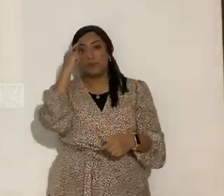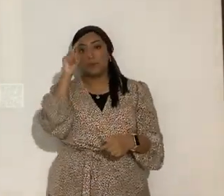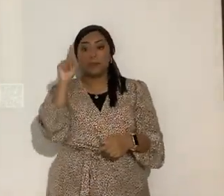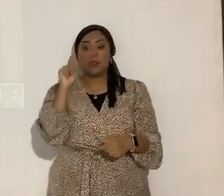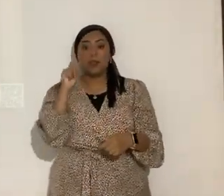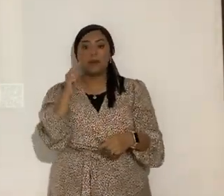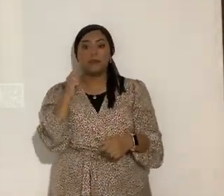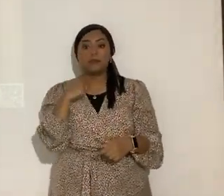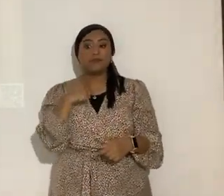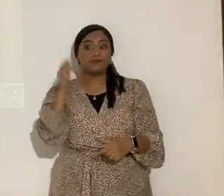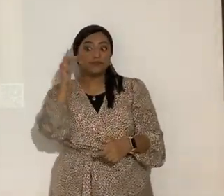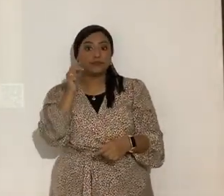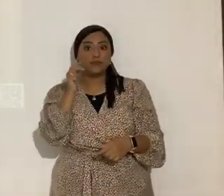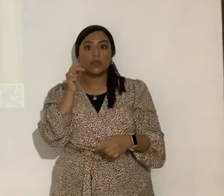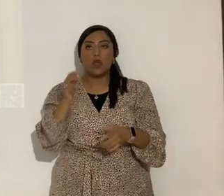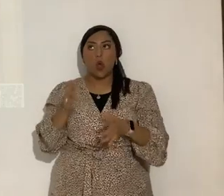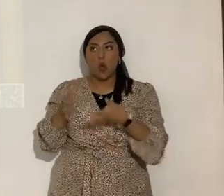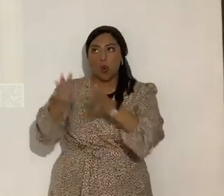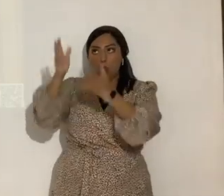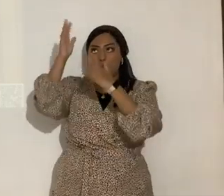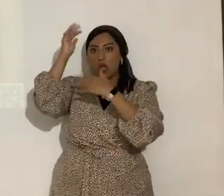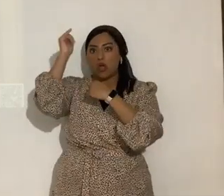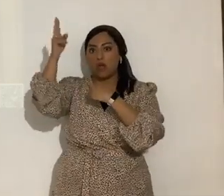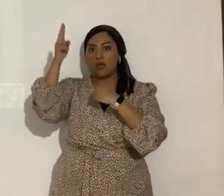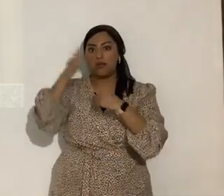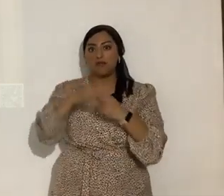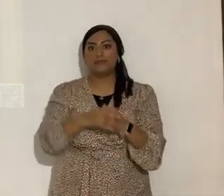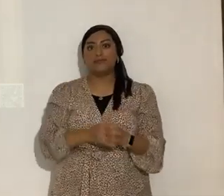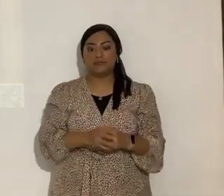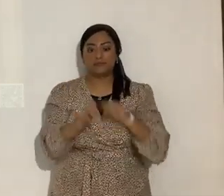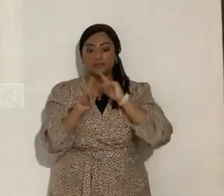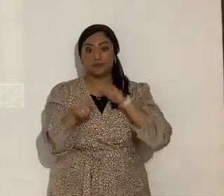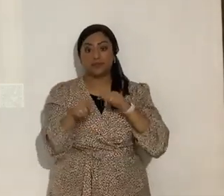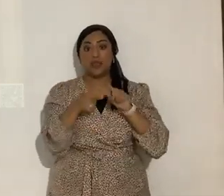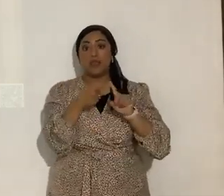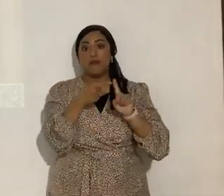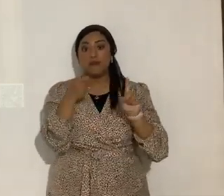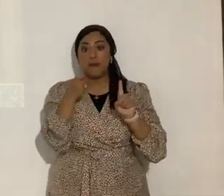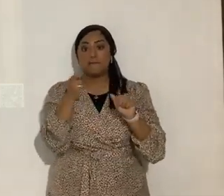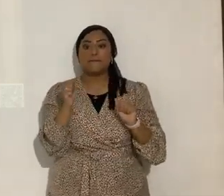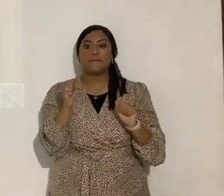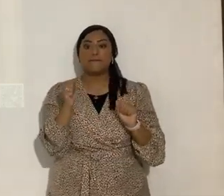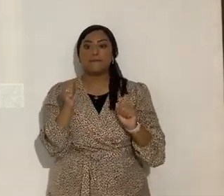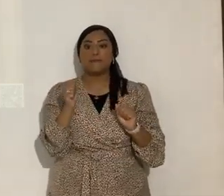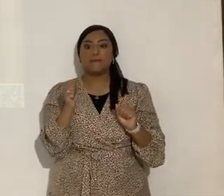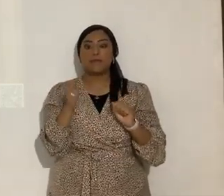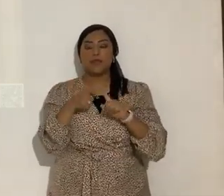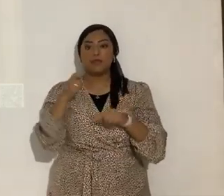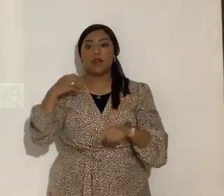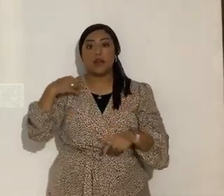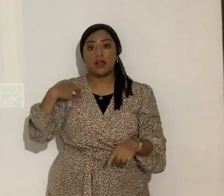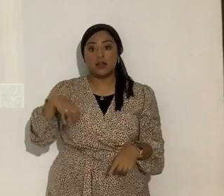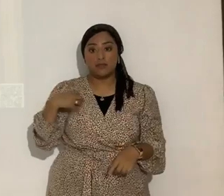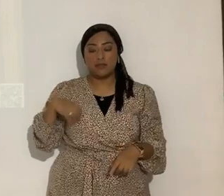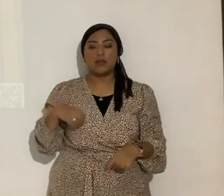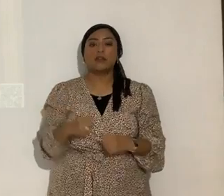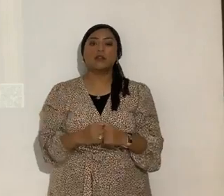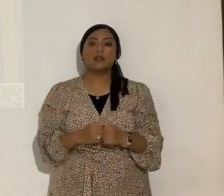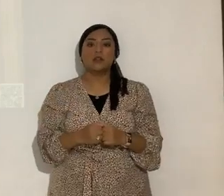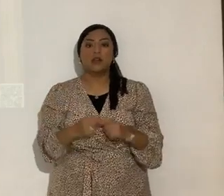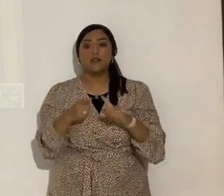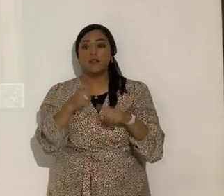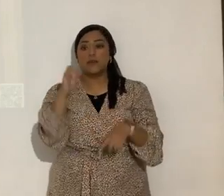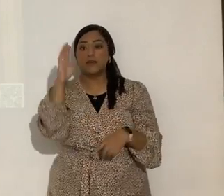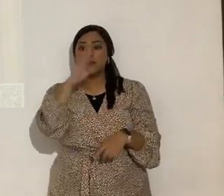demos la gloria al Eterno. Aleluya, entre todos. Contestaron hermanos y hermanas de Alemania, Argentina, Australia, Bolivia,